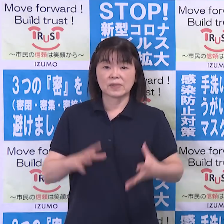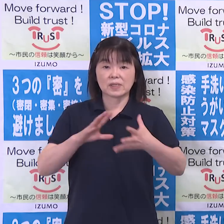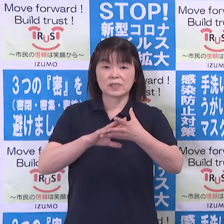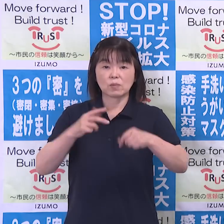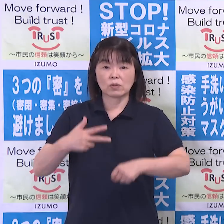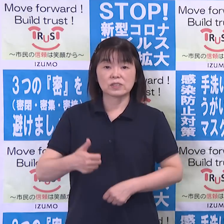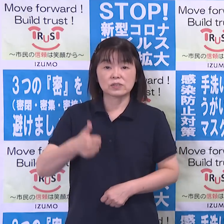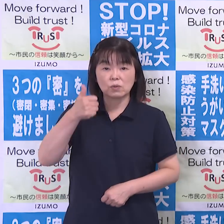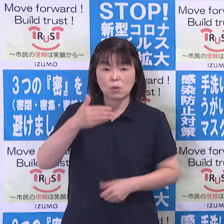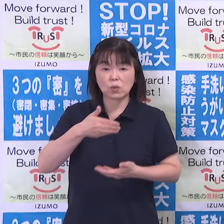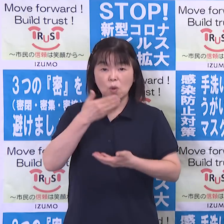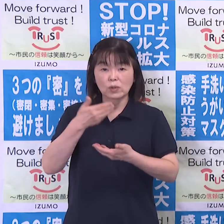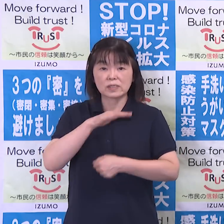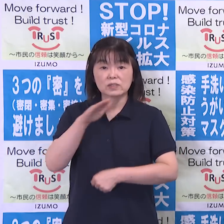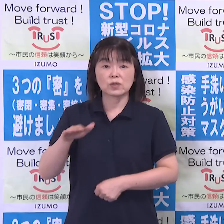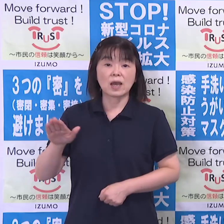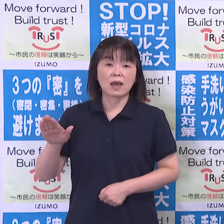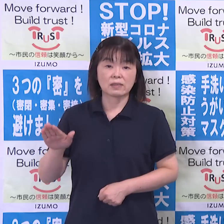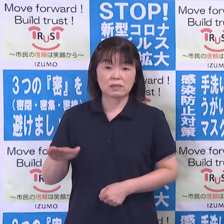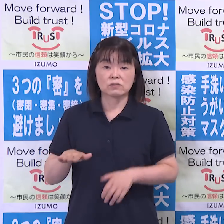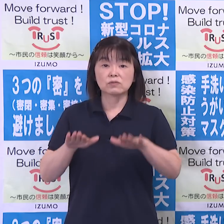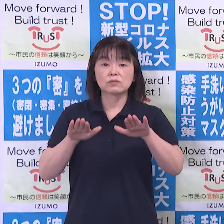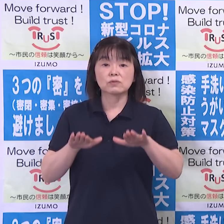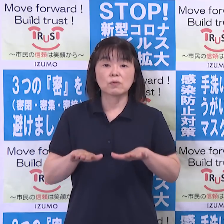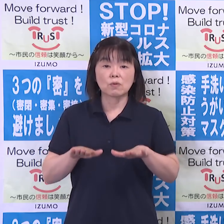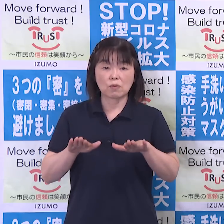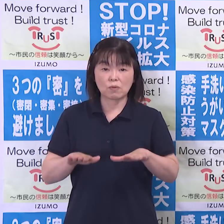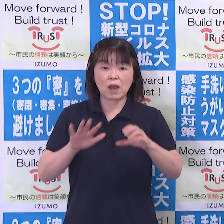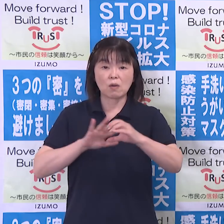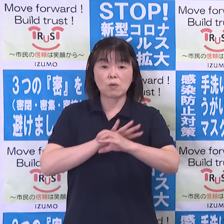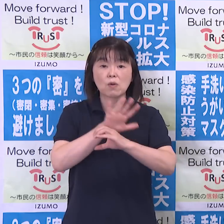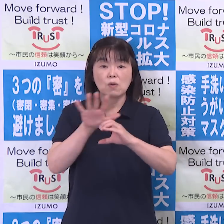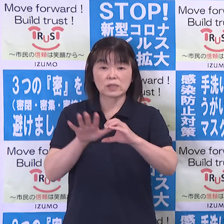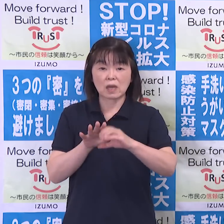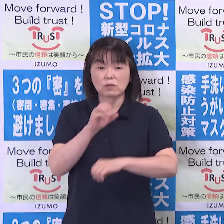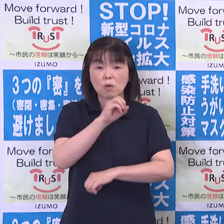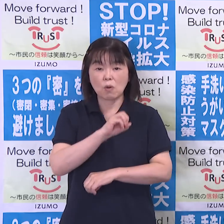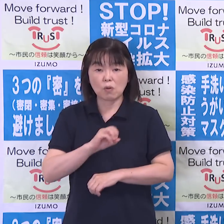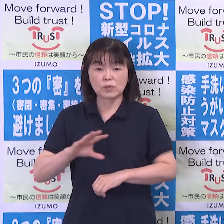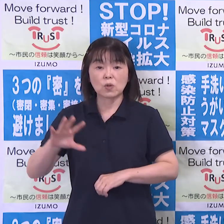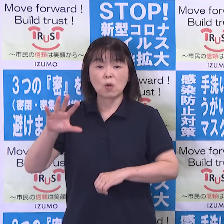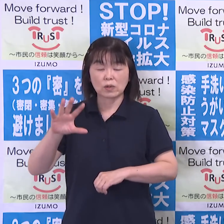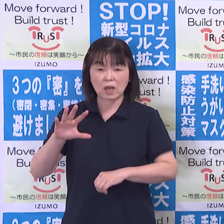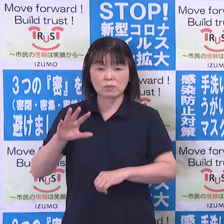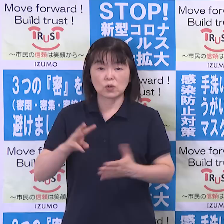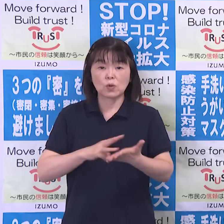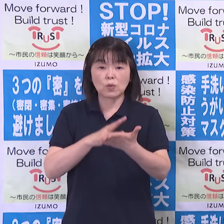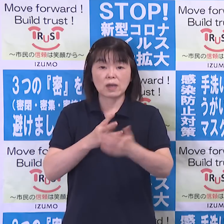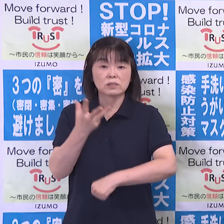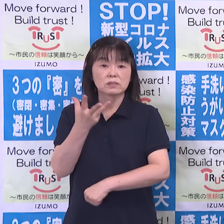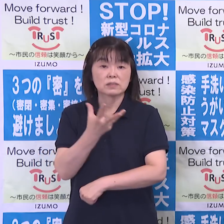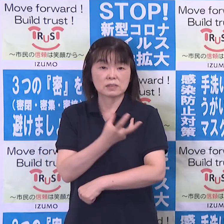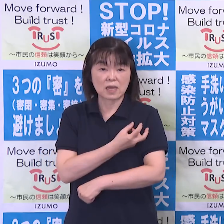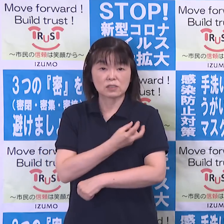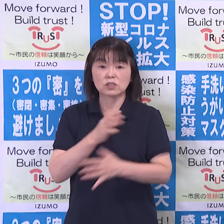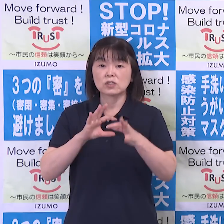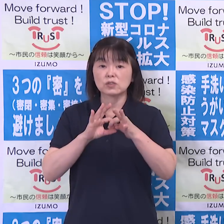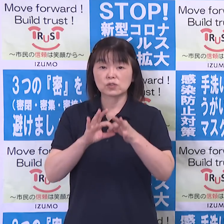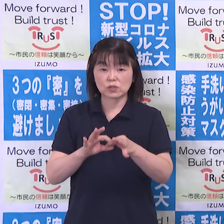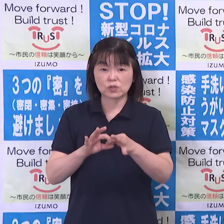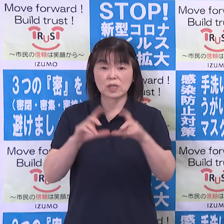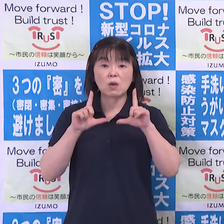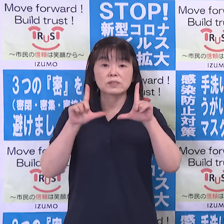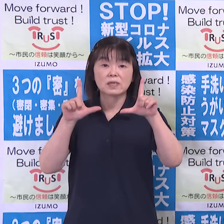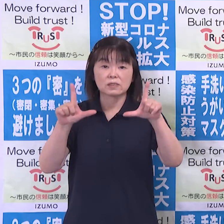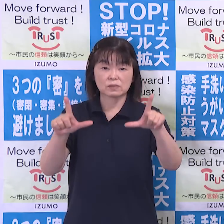出雲市長の飯塚俊之です。本日は新型コロナウイルスのオミクロン株に対応した新たなワクチンの接種についてお